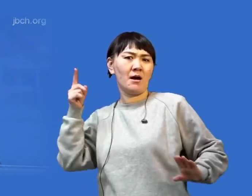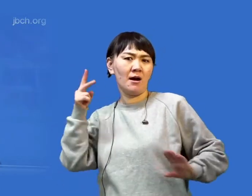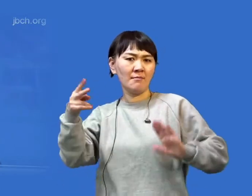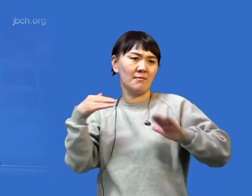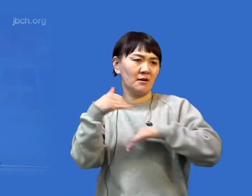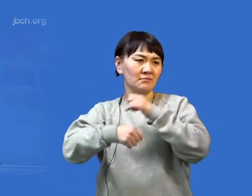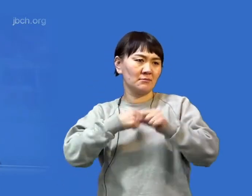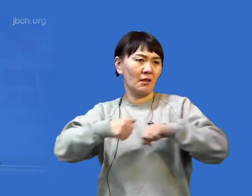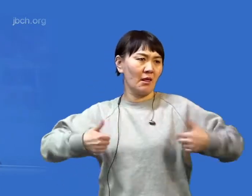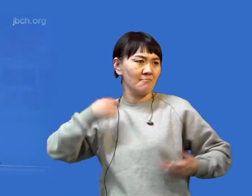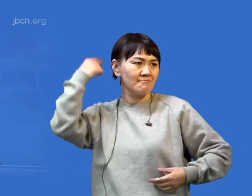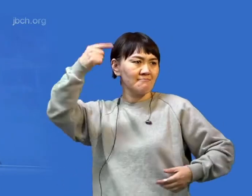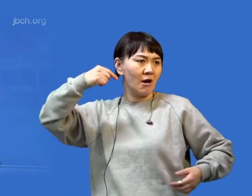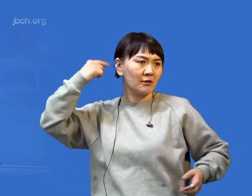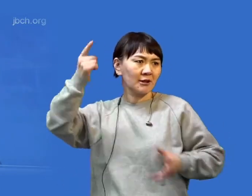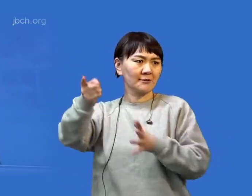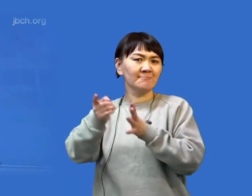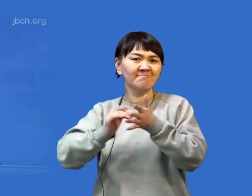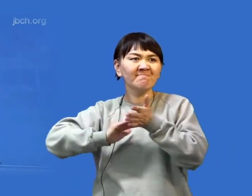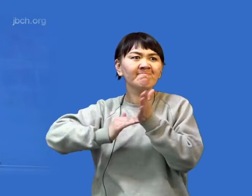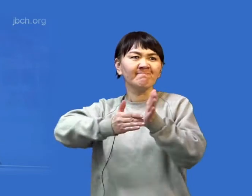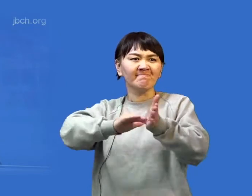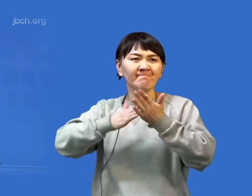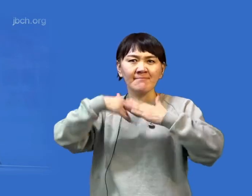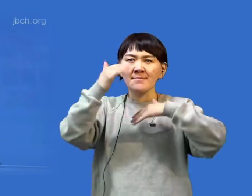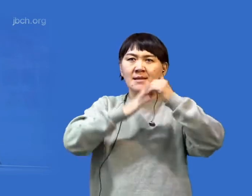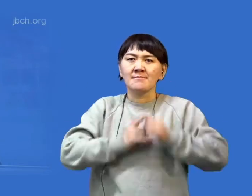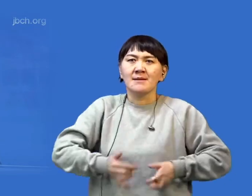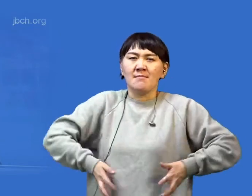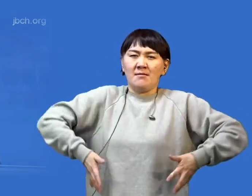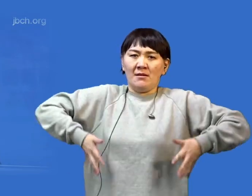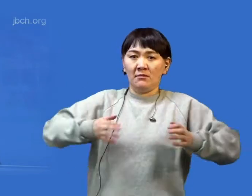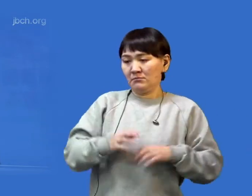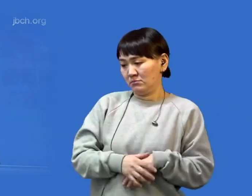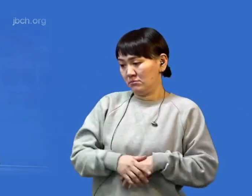үнэн дээр бурхан нөө гэх юм бол бүх зүйл дуусна уу?